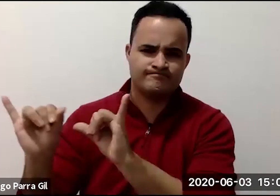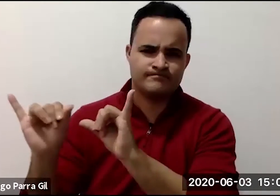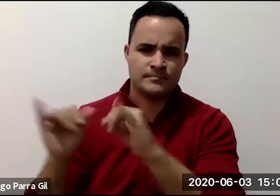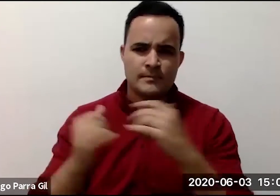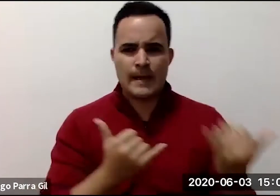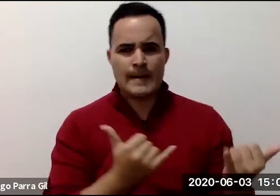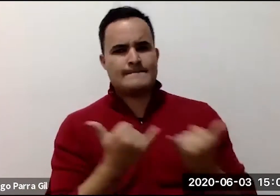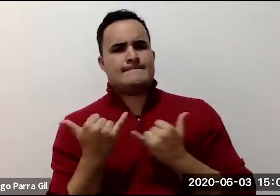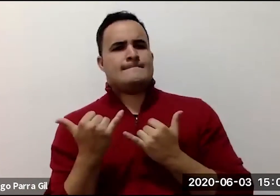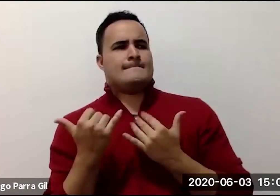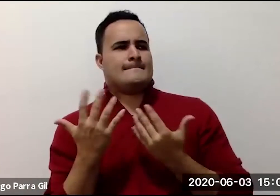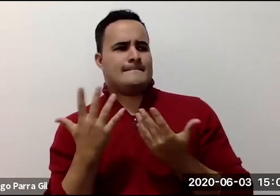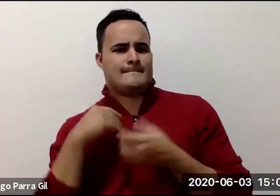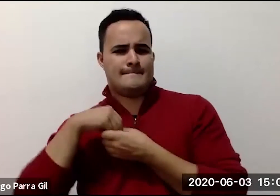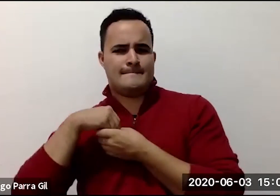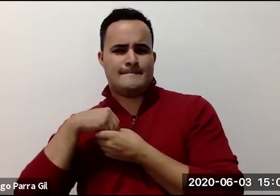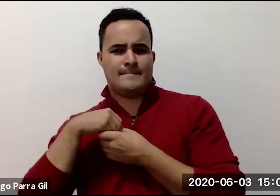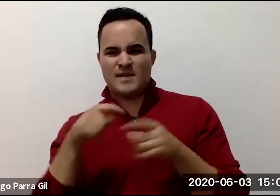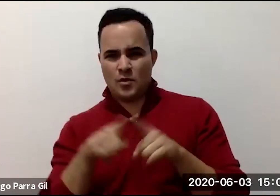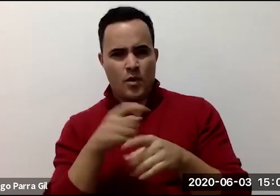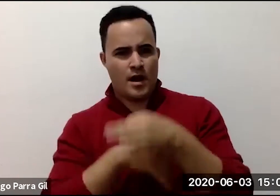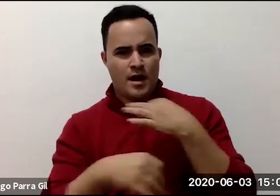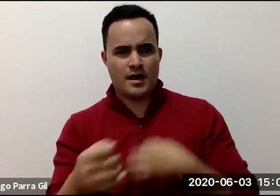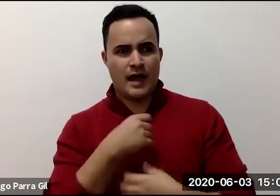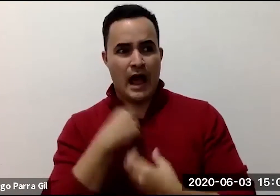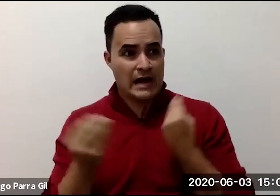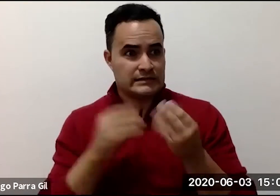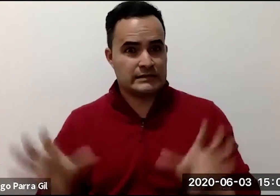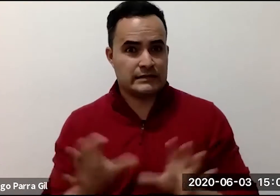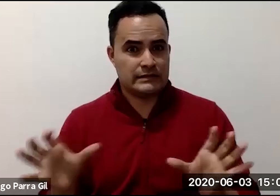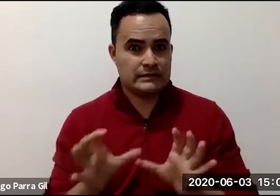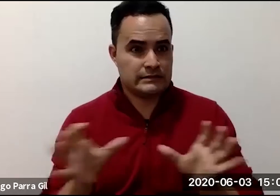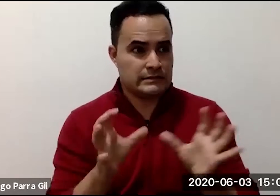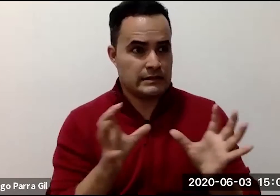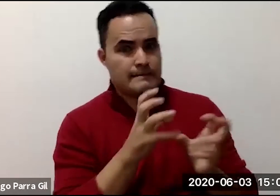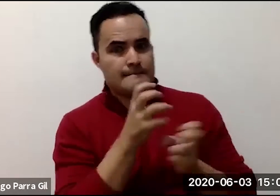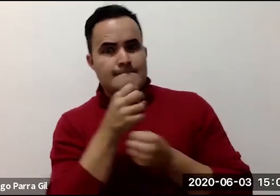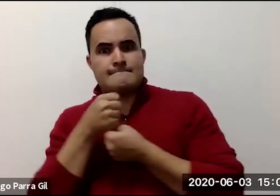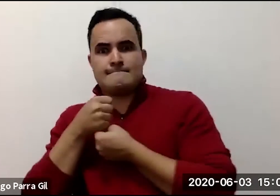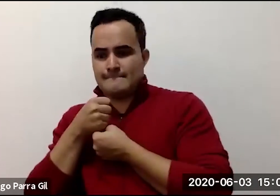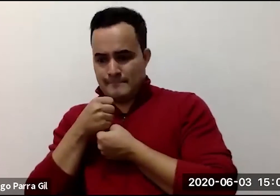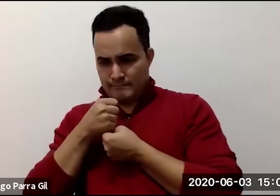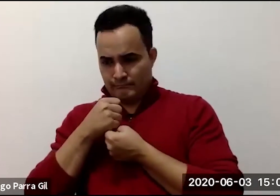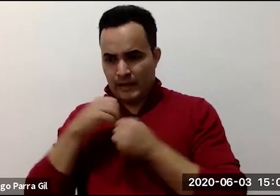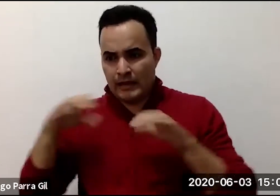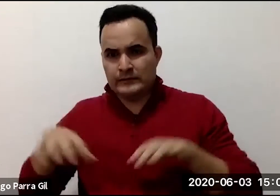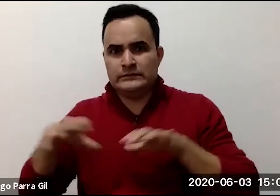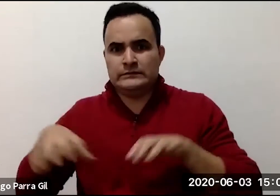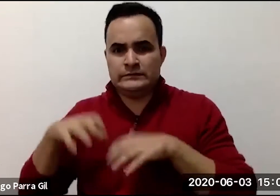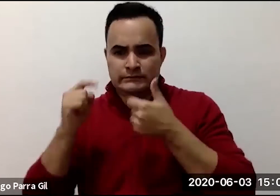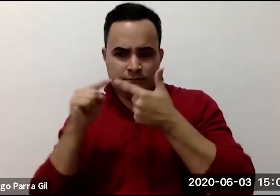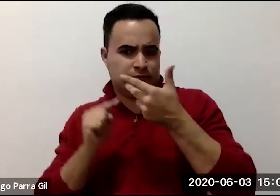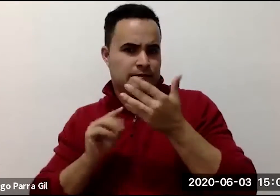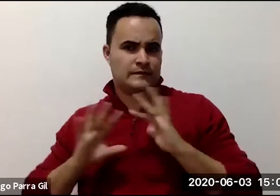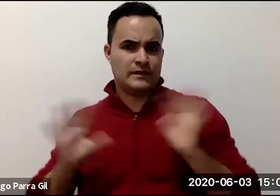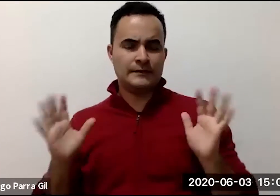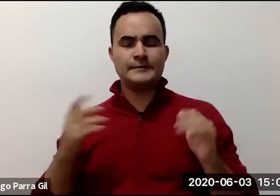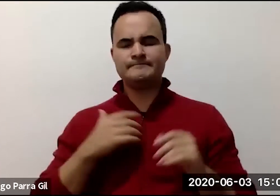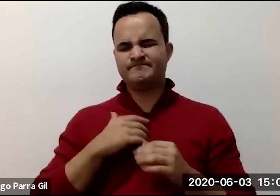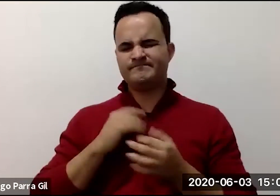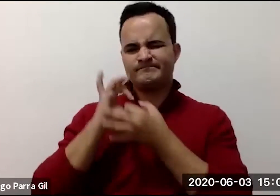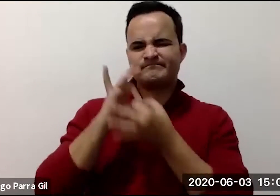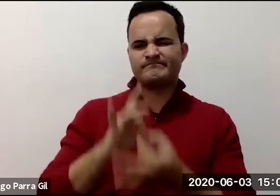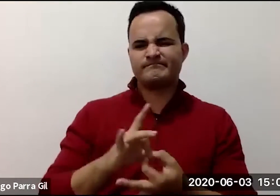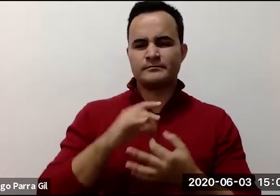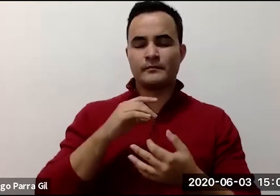hablar. Muy especialmente me ha resultado doloroso en esa pregunta en el espacio universitario. Un